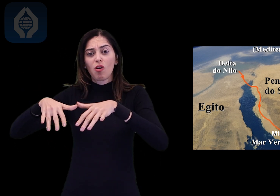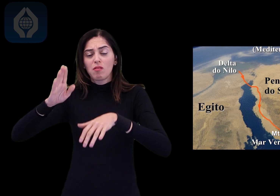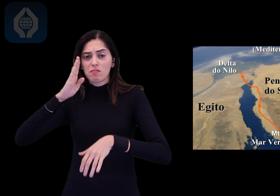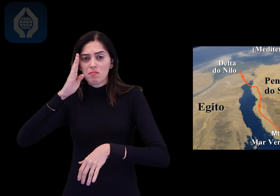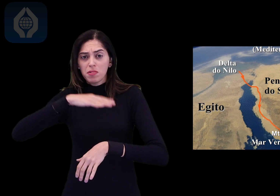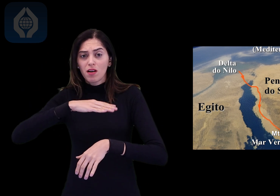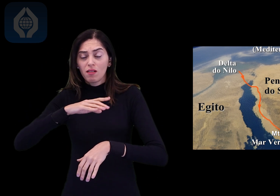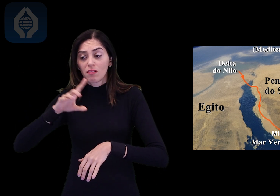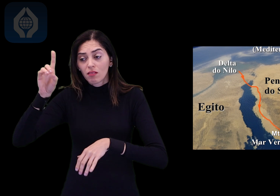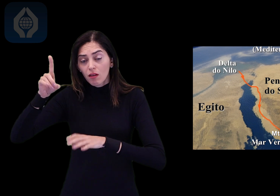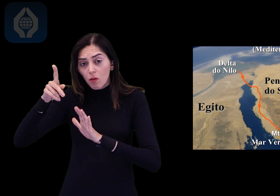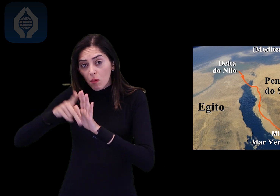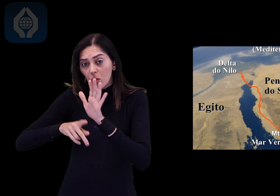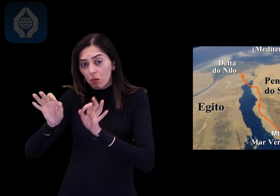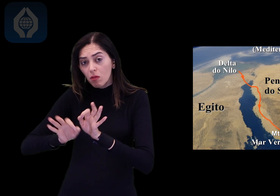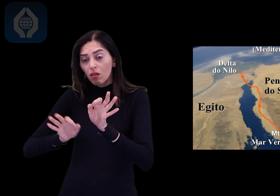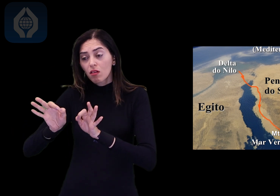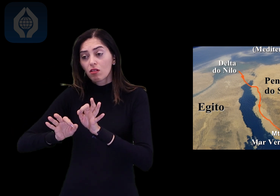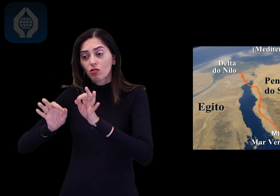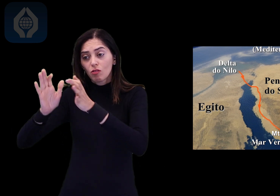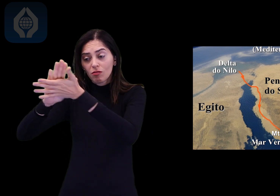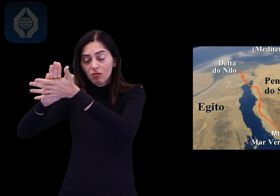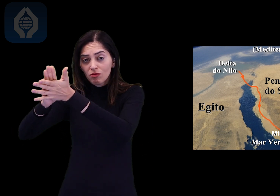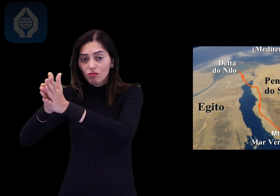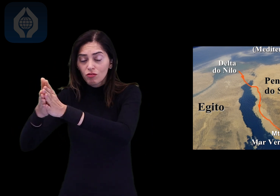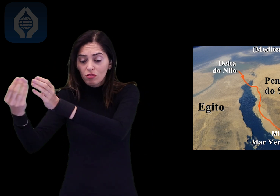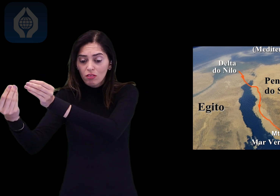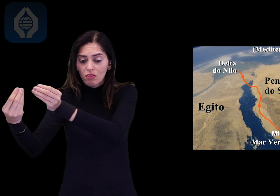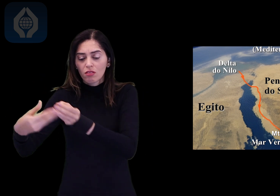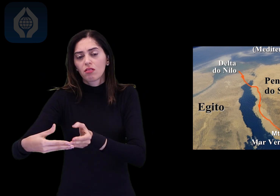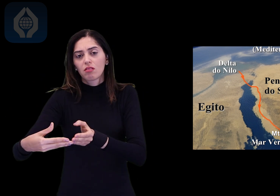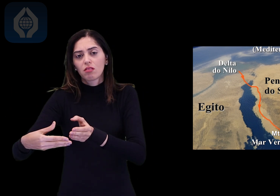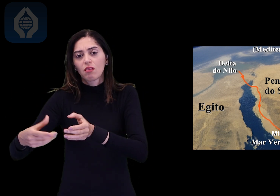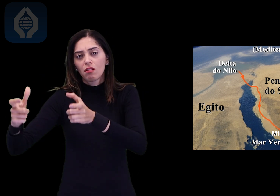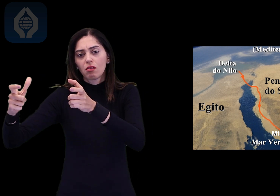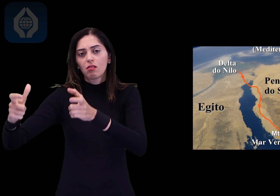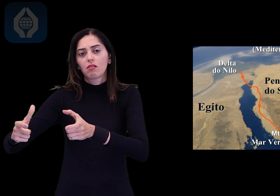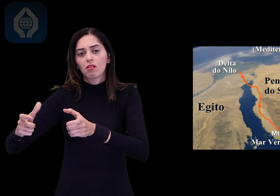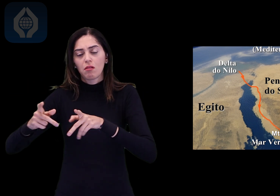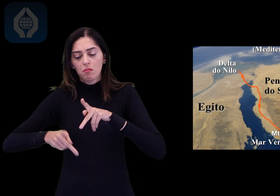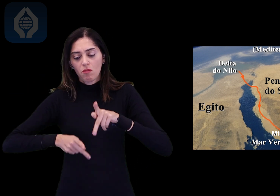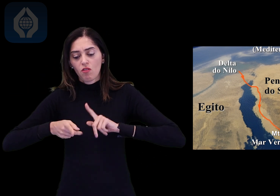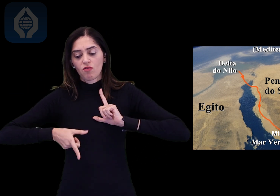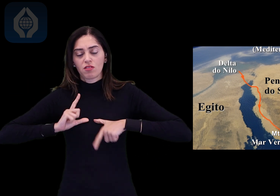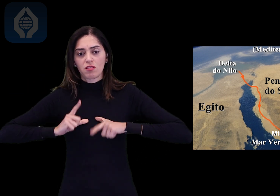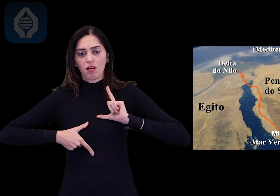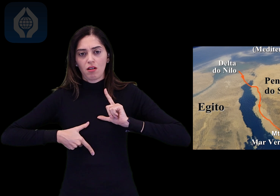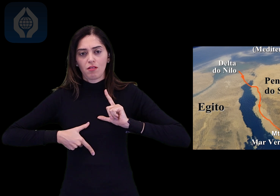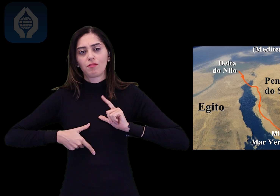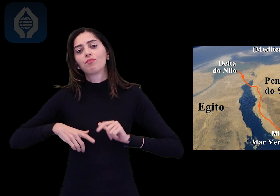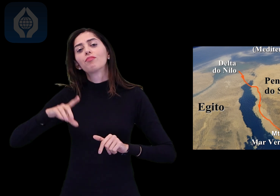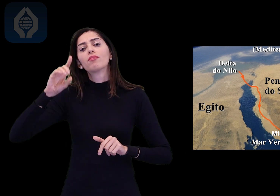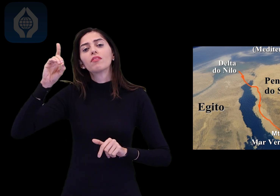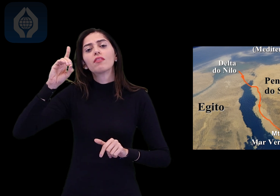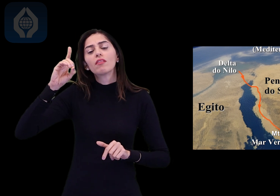o Senhor planejou destruí-lo e dar sua terra aos israelitas. Relembre, Deus se importa com todas